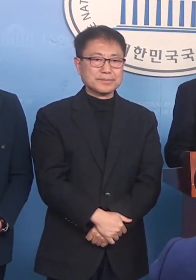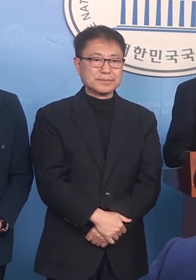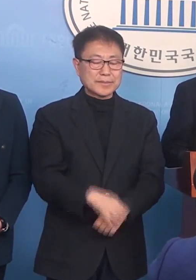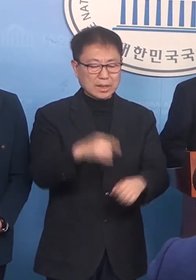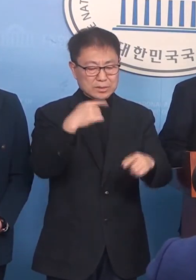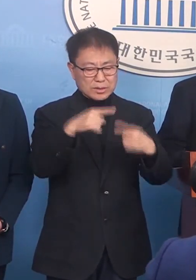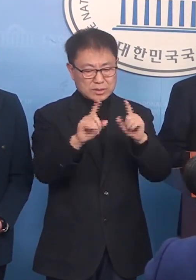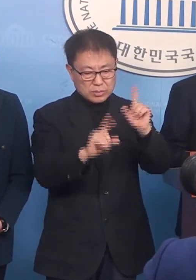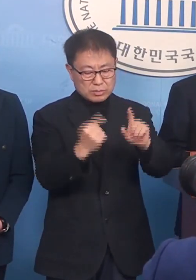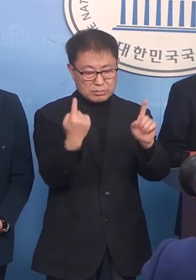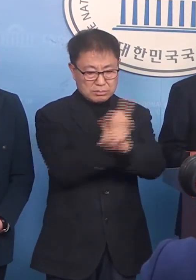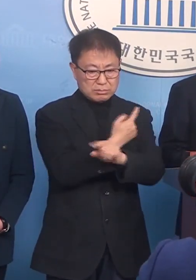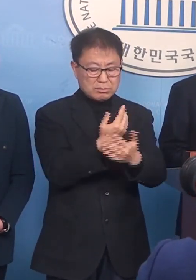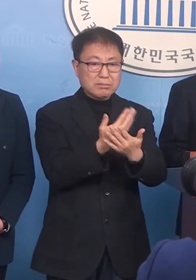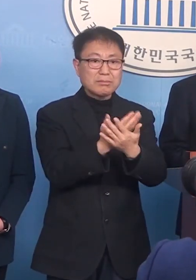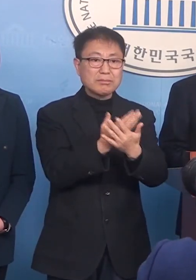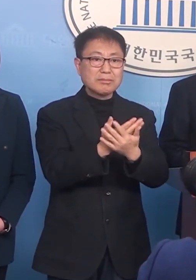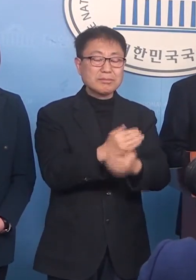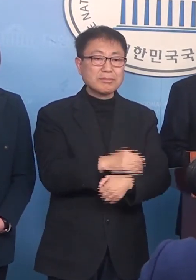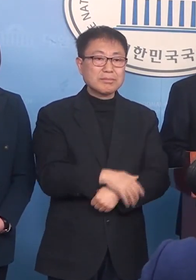정치판을 바꿔라.